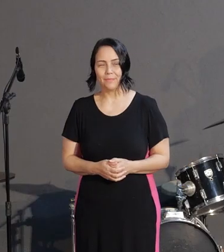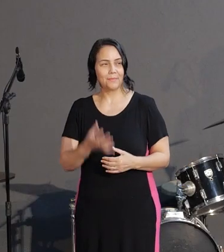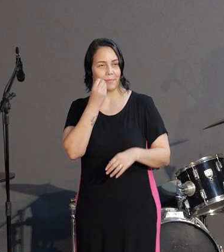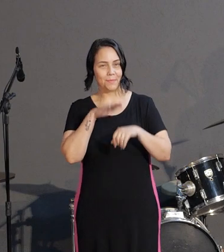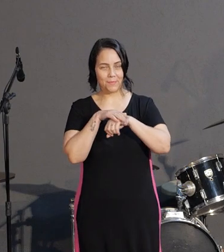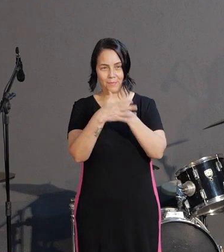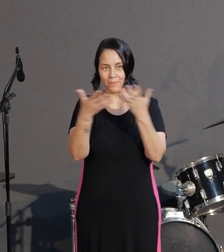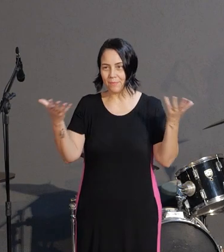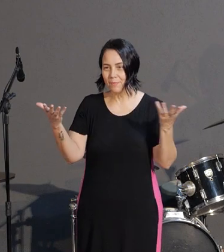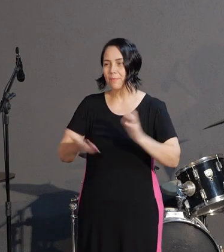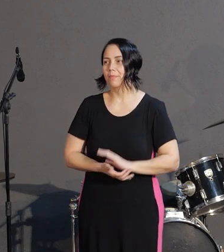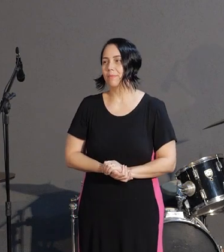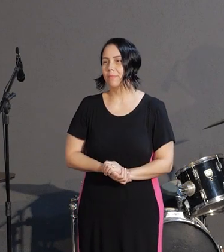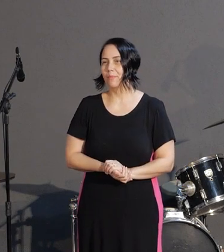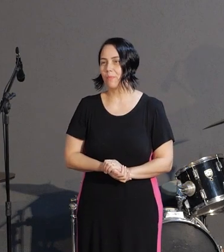Boa noite, pessoal!